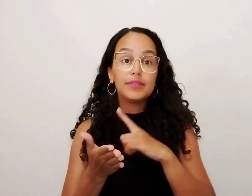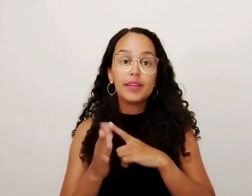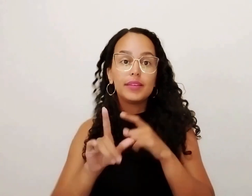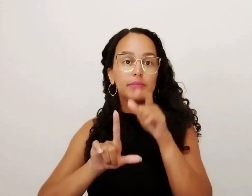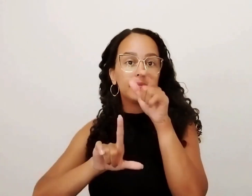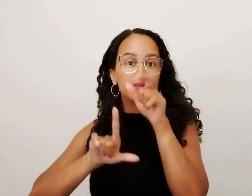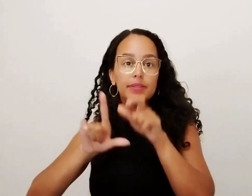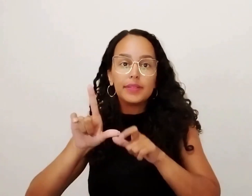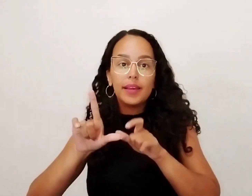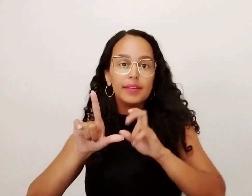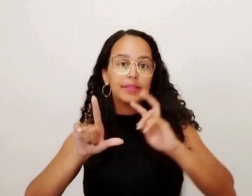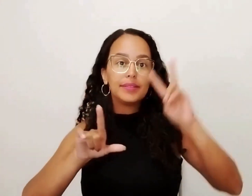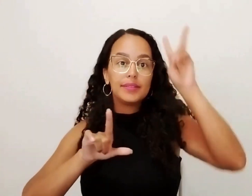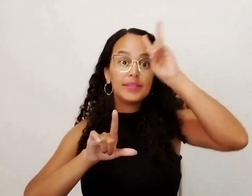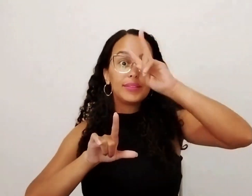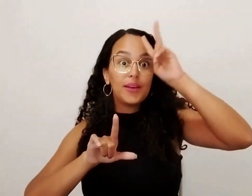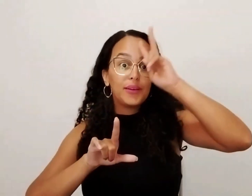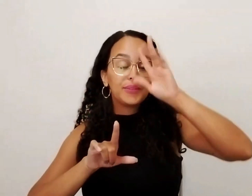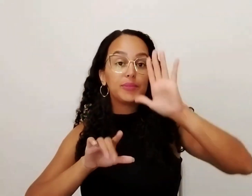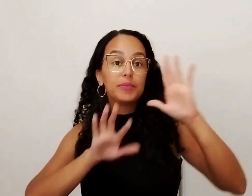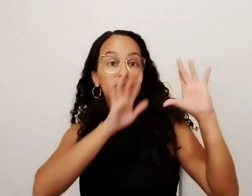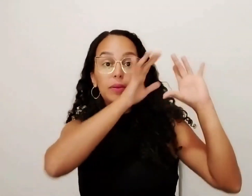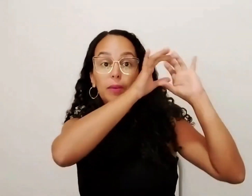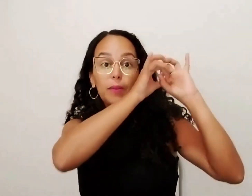símbolos nacionais.